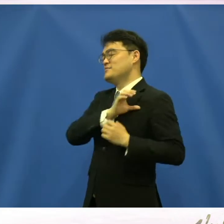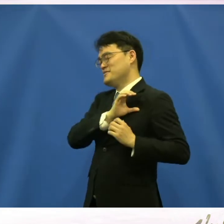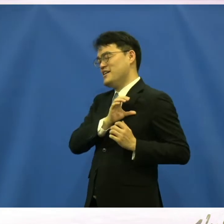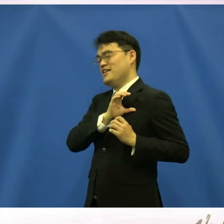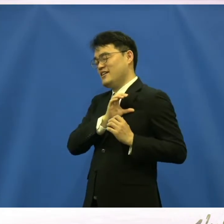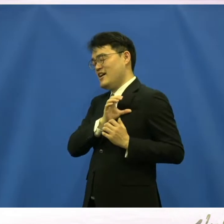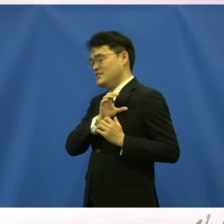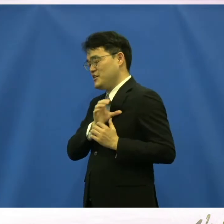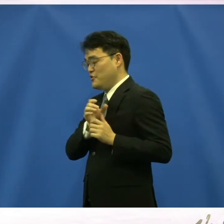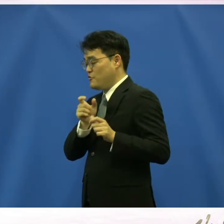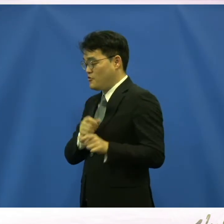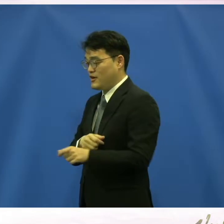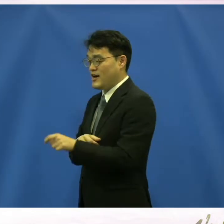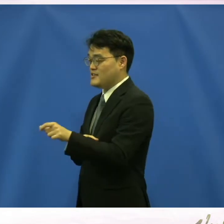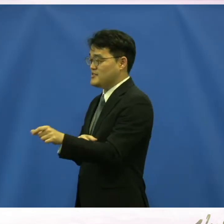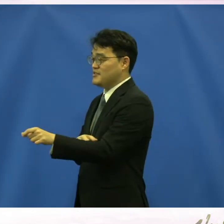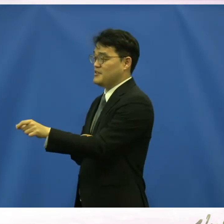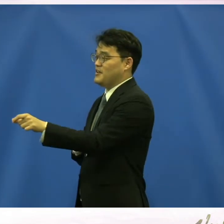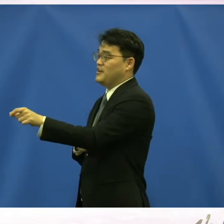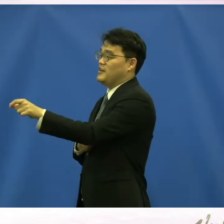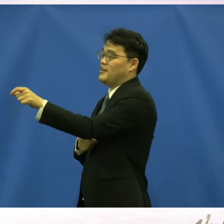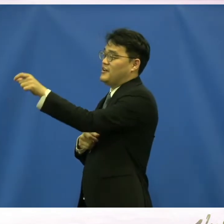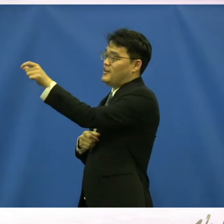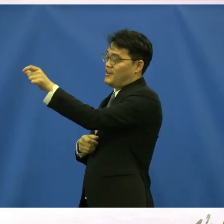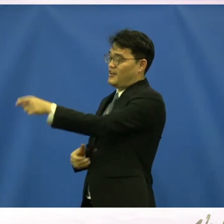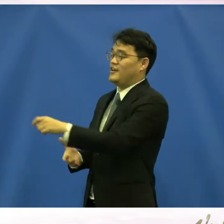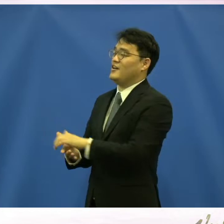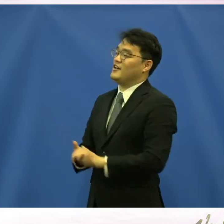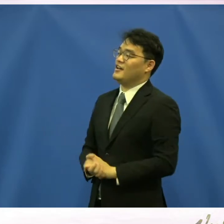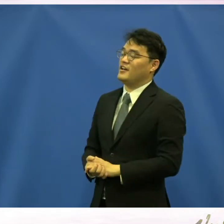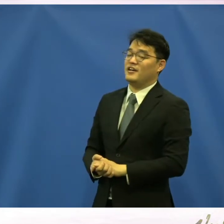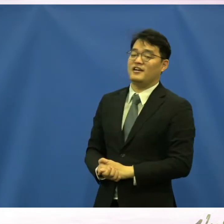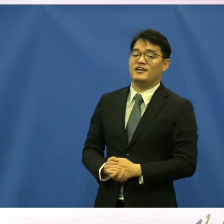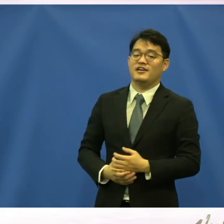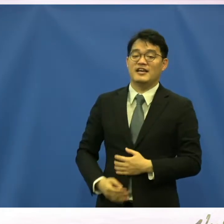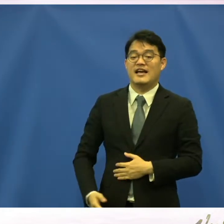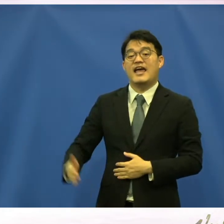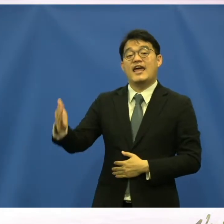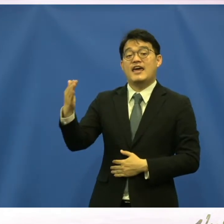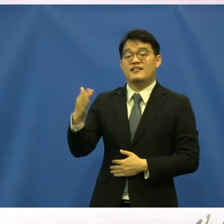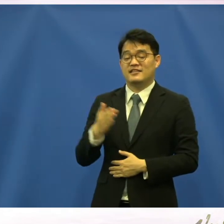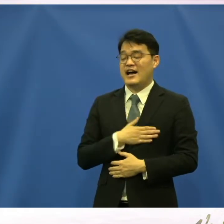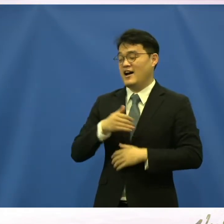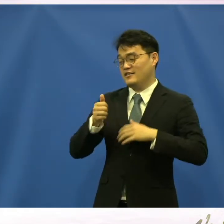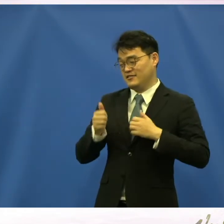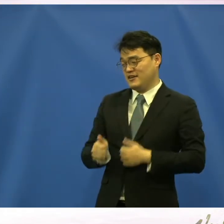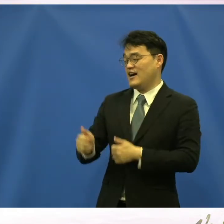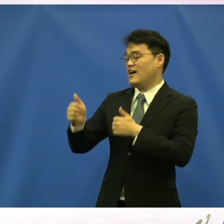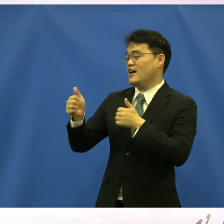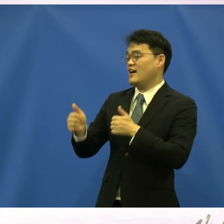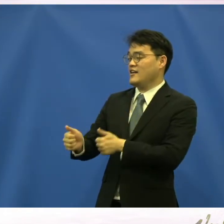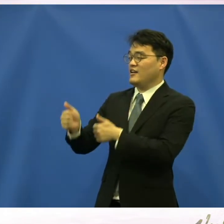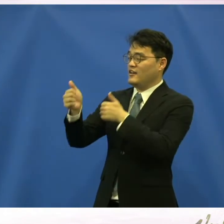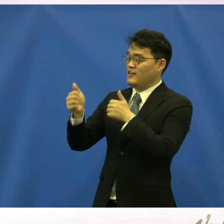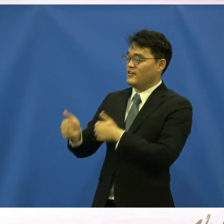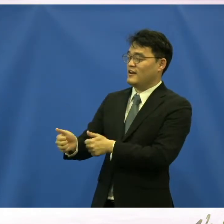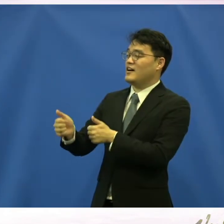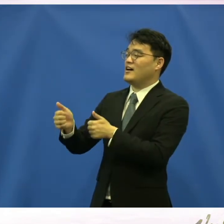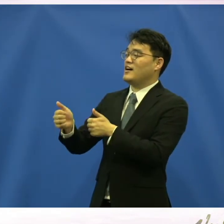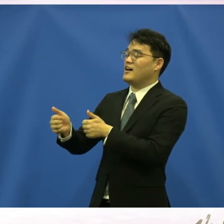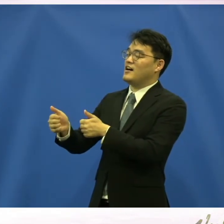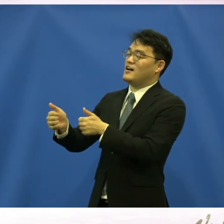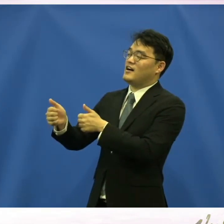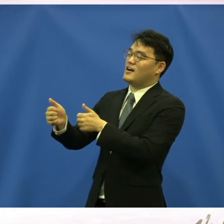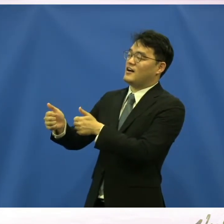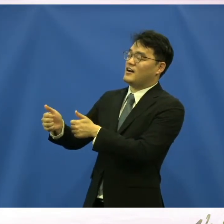주님 십자가 지고 가신 길 나는 가리라. 나는